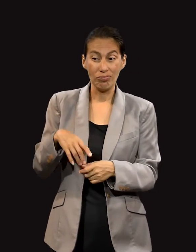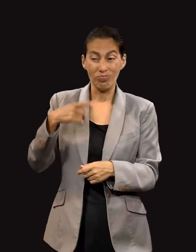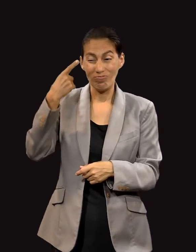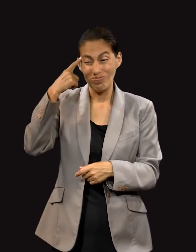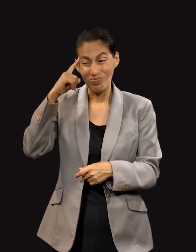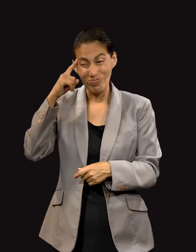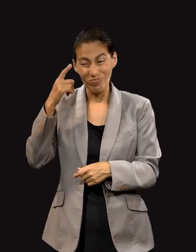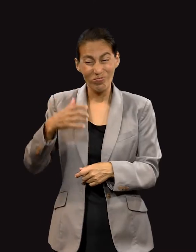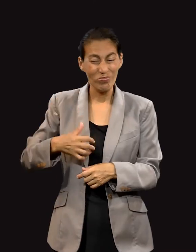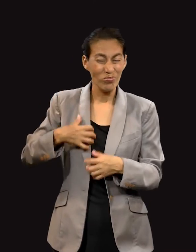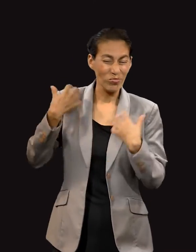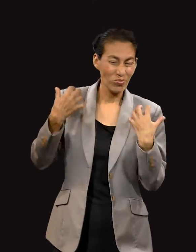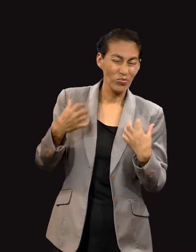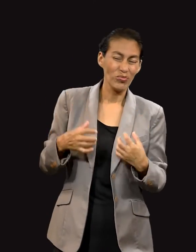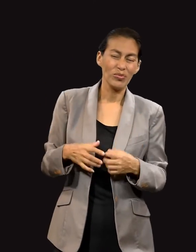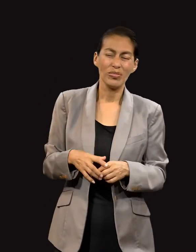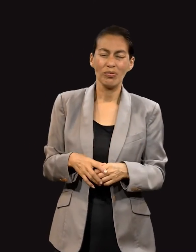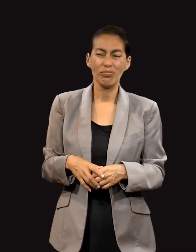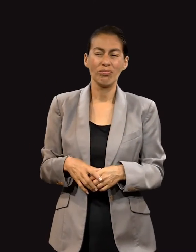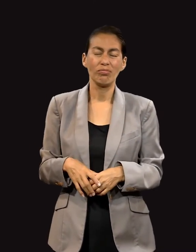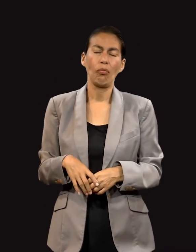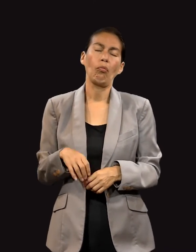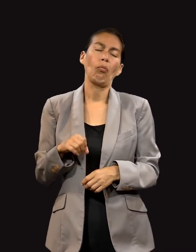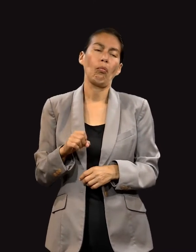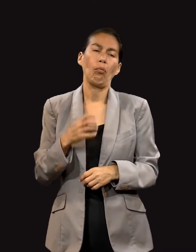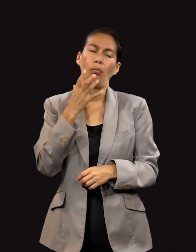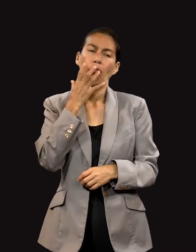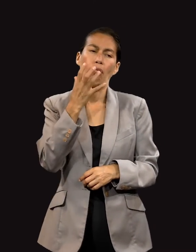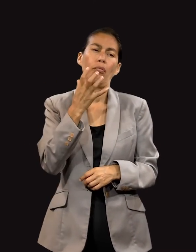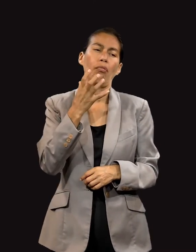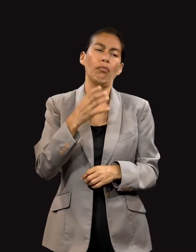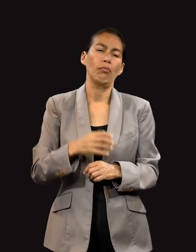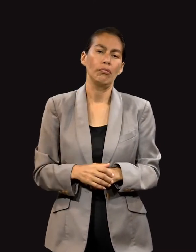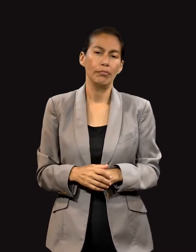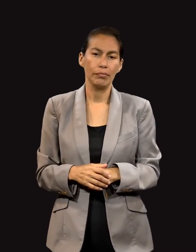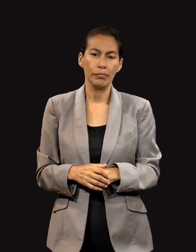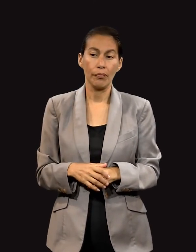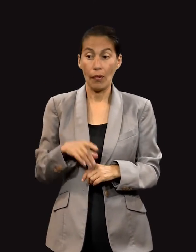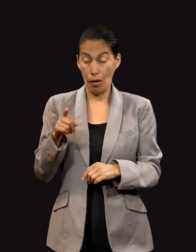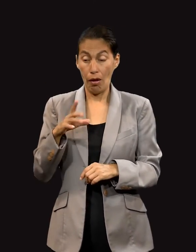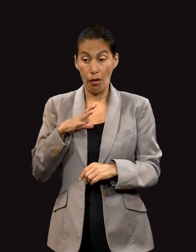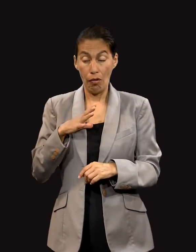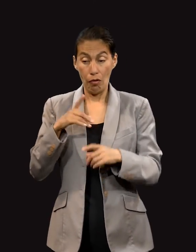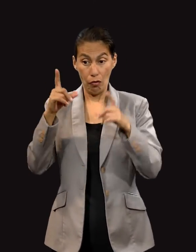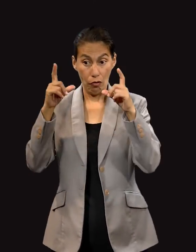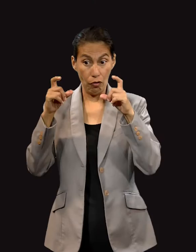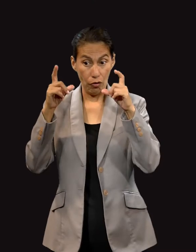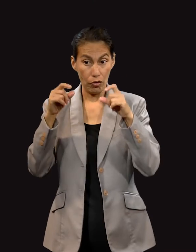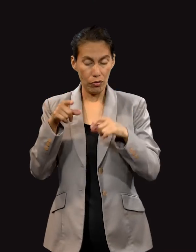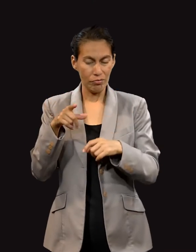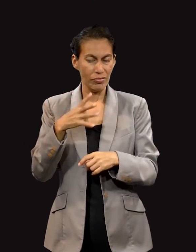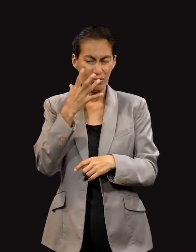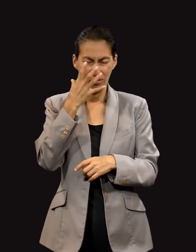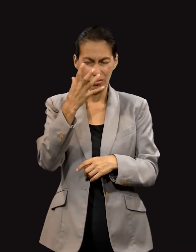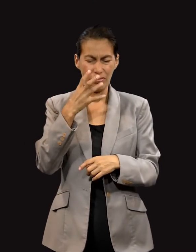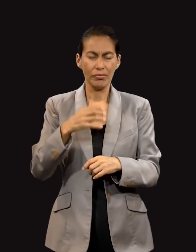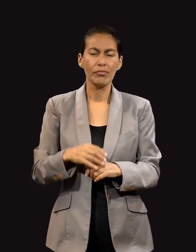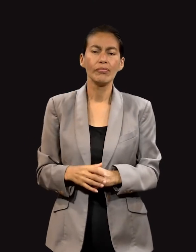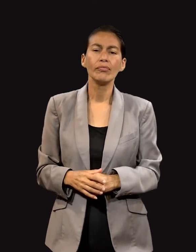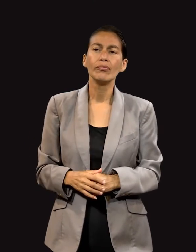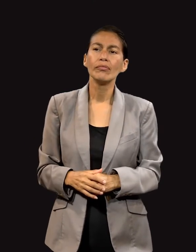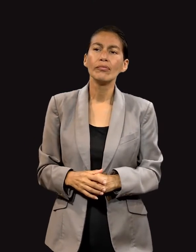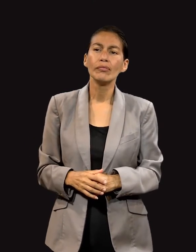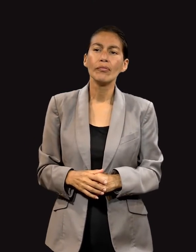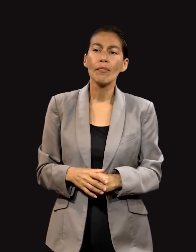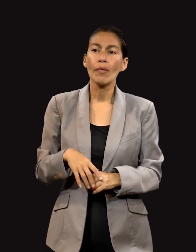enojada. Enojada y ahí estaba en la iglesia enojada, con su carita así enojada. Está muy serio. Sí, pero poco